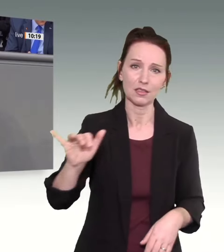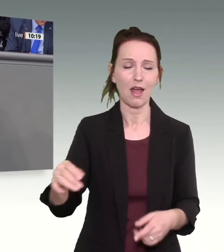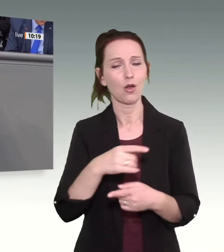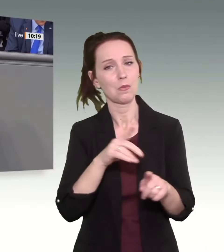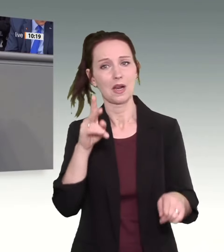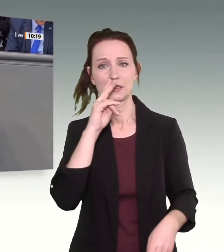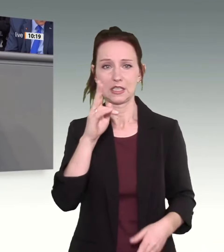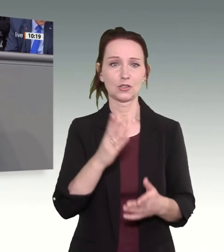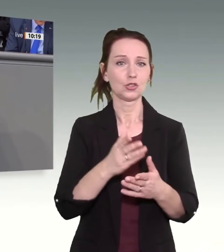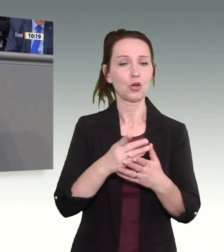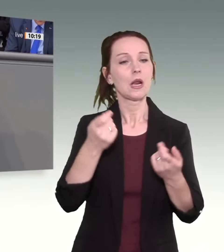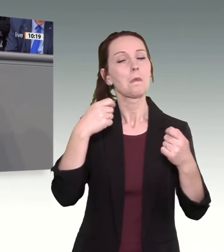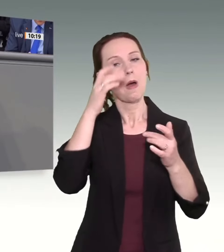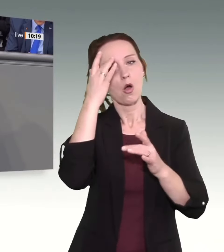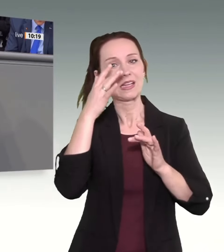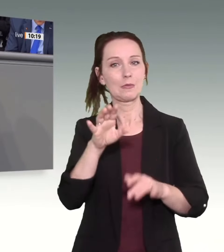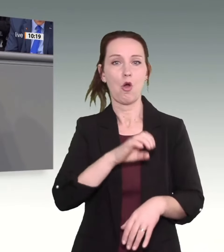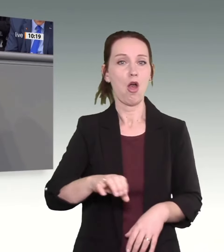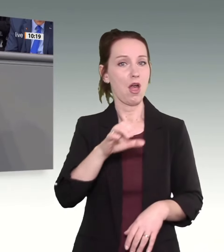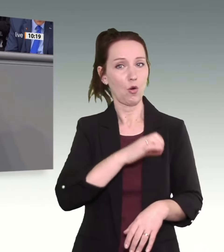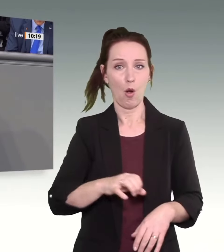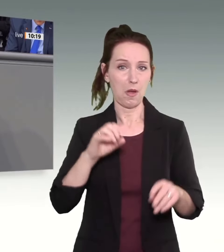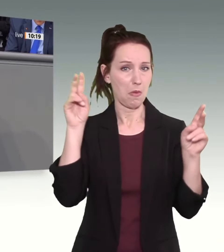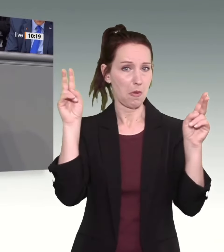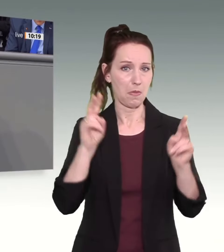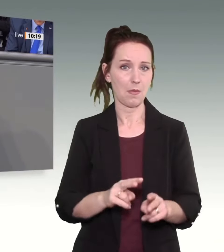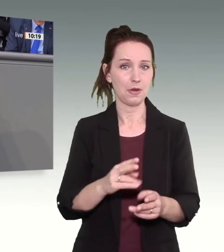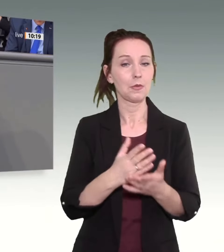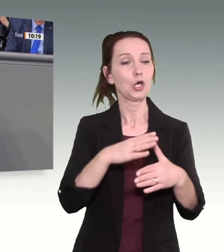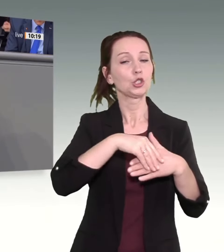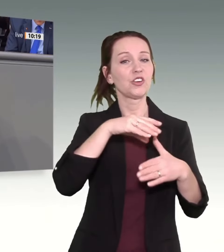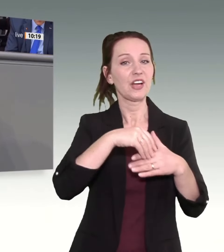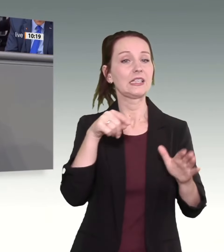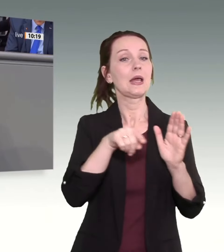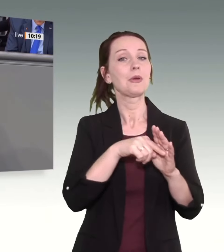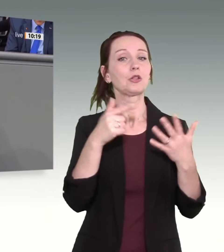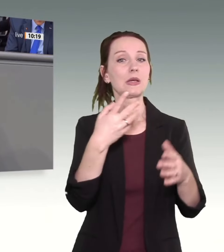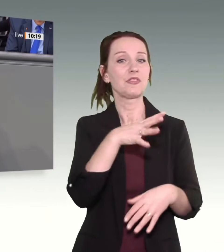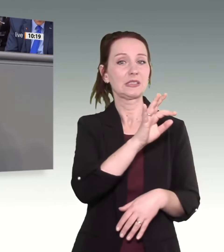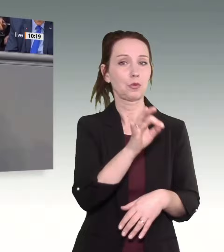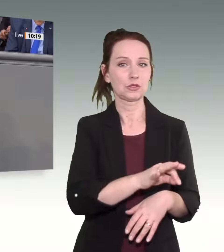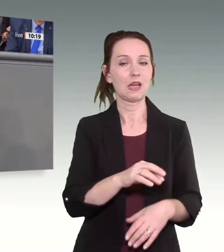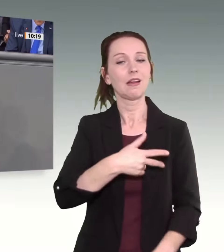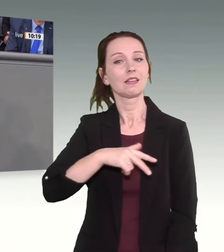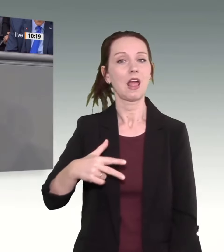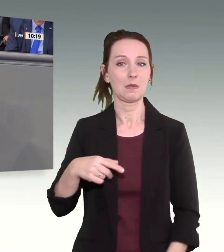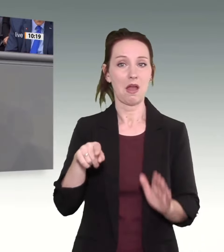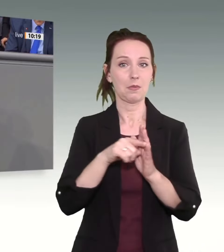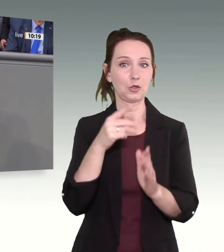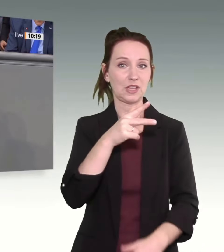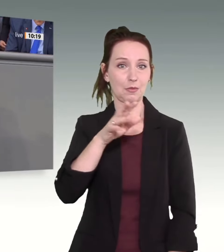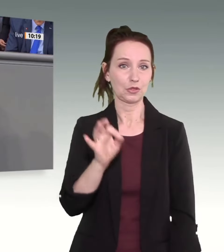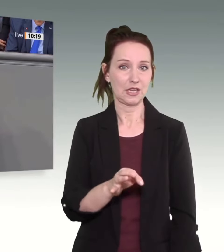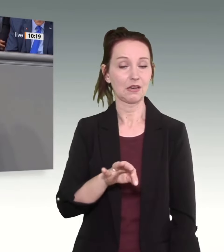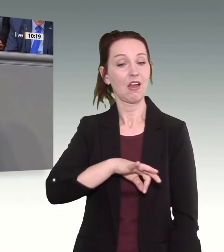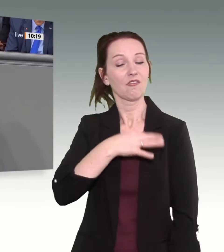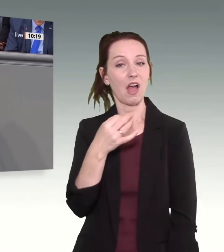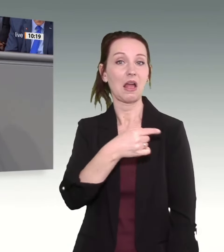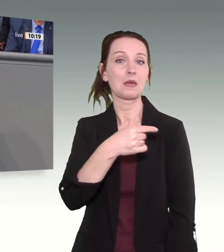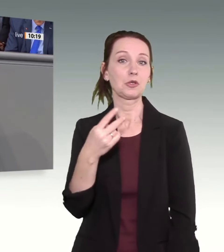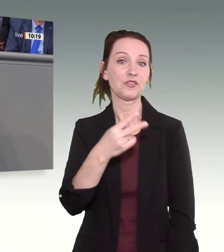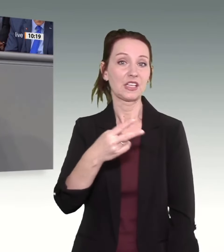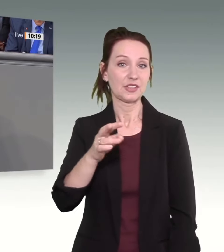minus 47 Prozent, Dänemark minus 33 Prozent, Frankreich minus 22 Prozent, Ungarn minus 29 Prozent und so